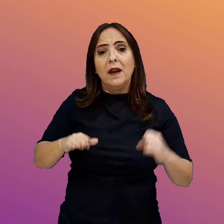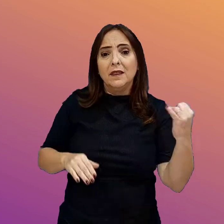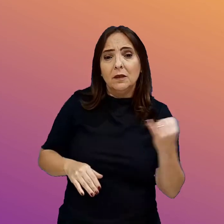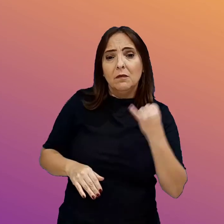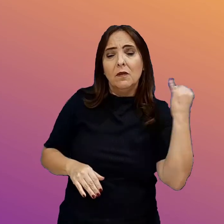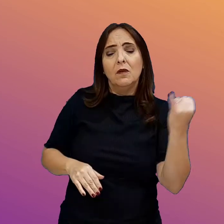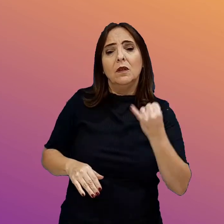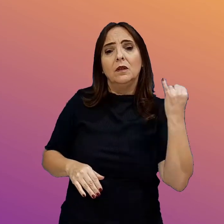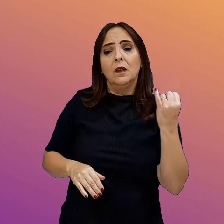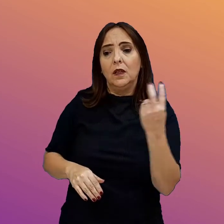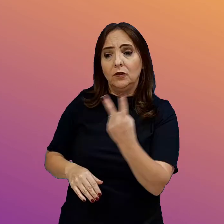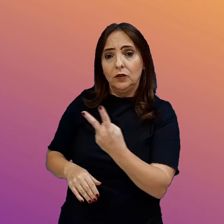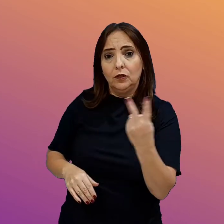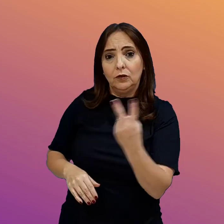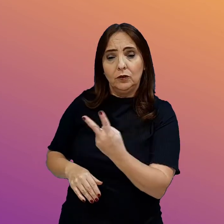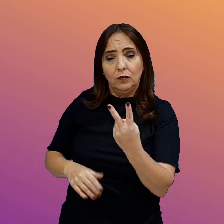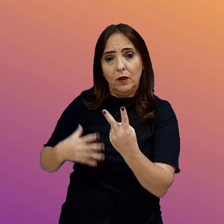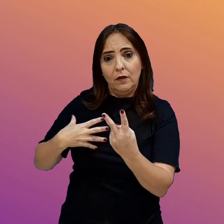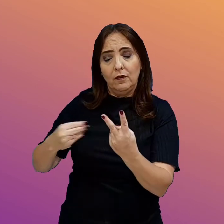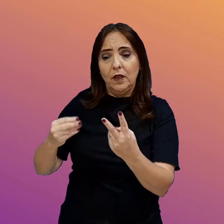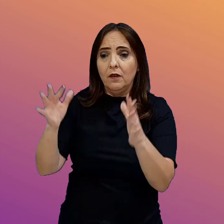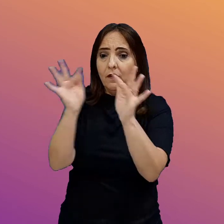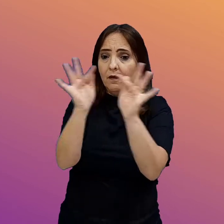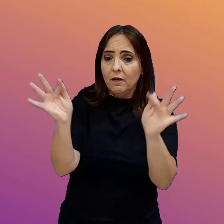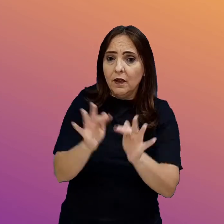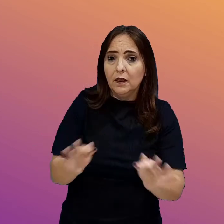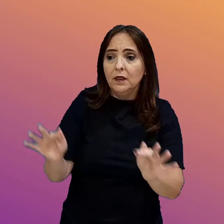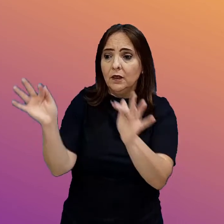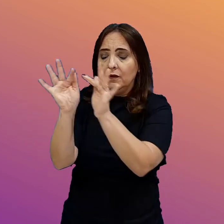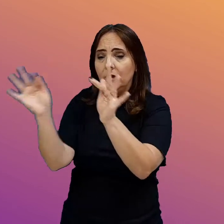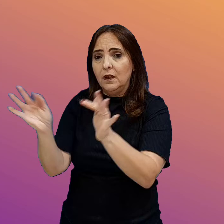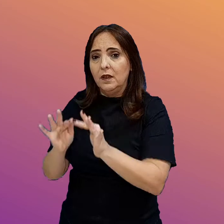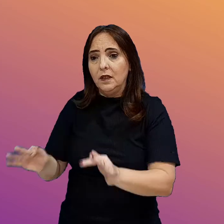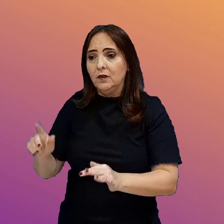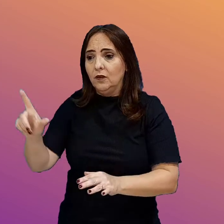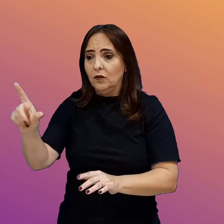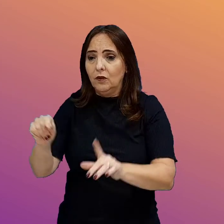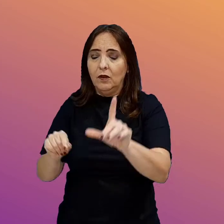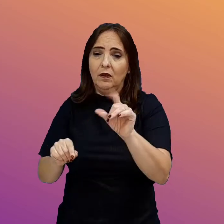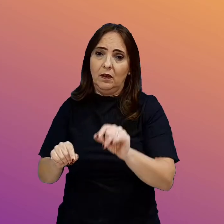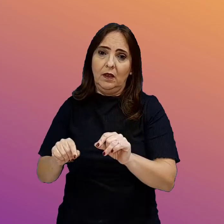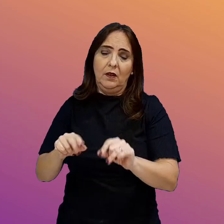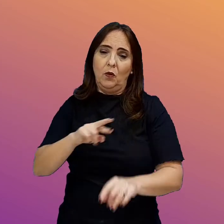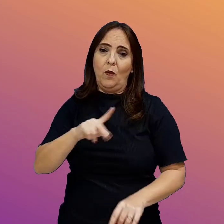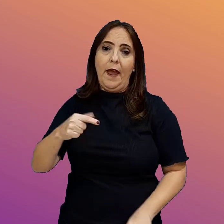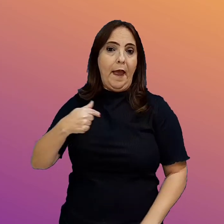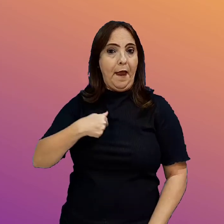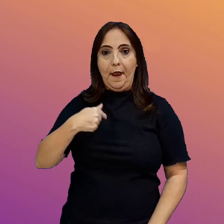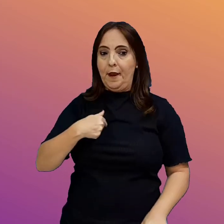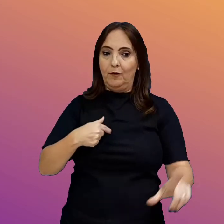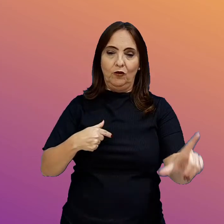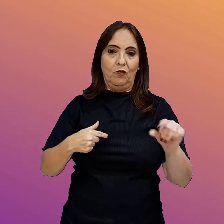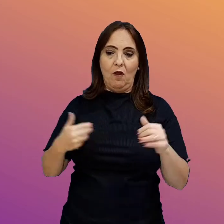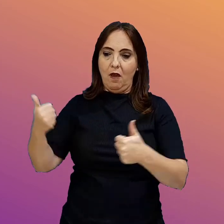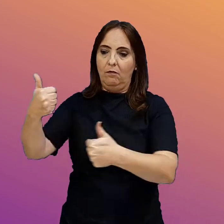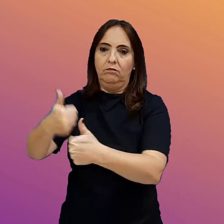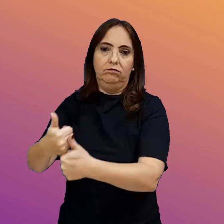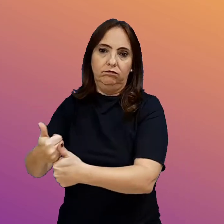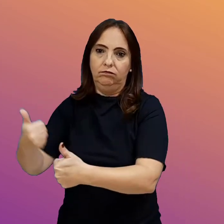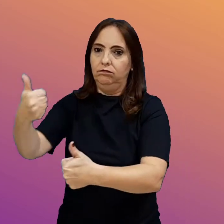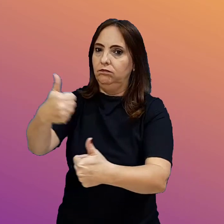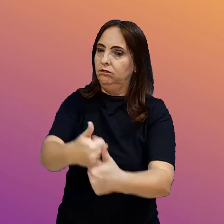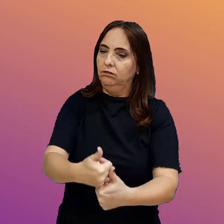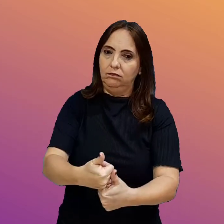estejam felizes, que eles escolham, né? E que a gente não escolha por eles,